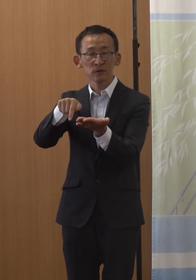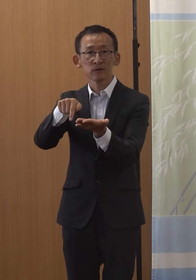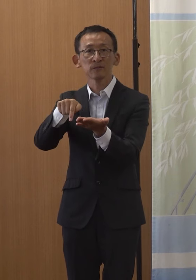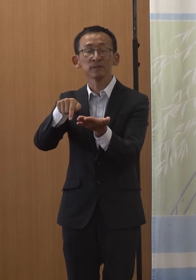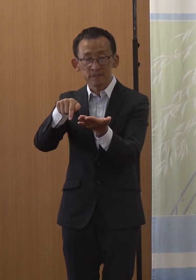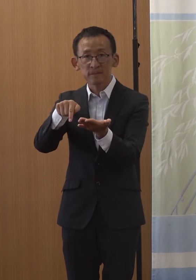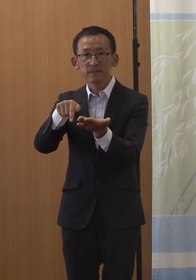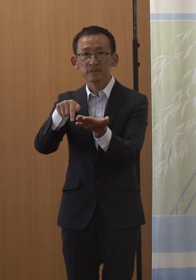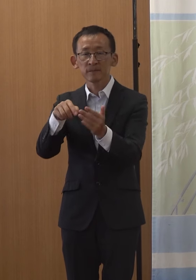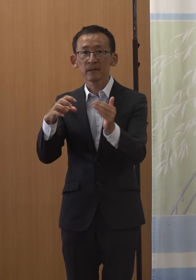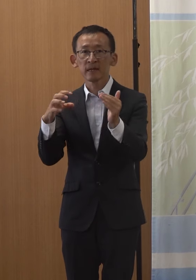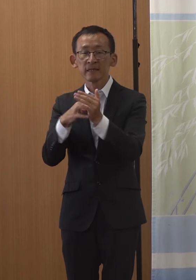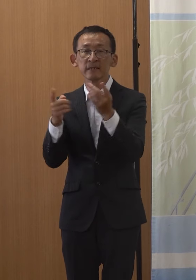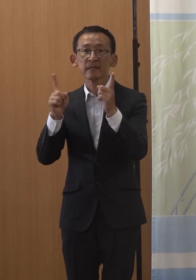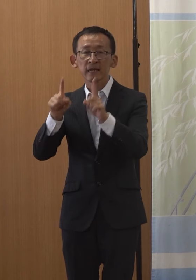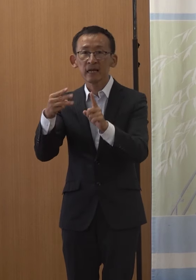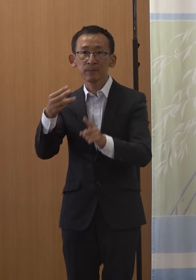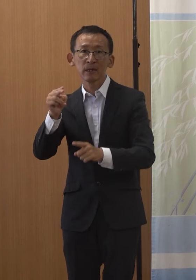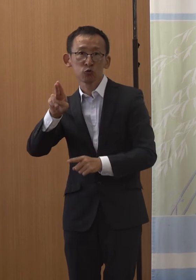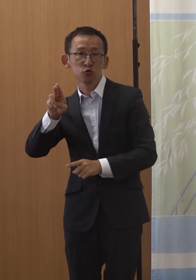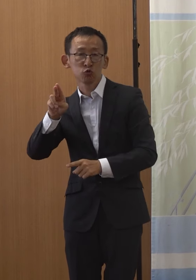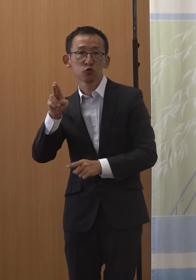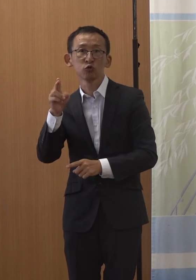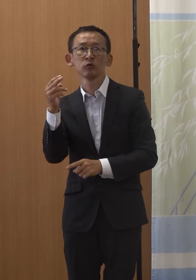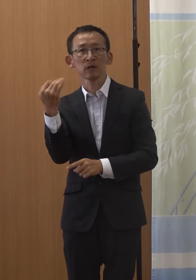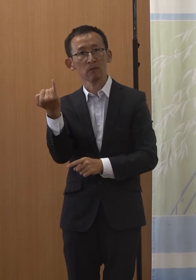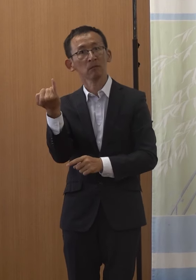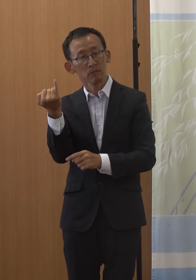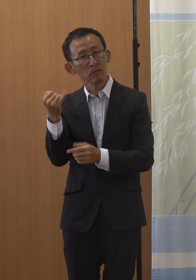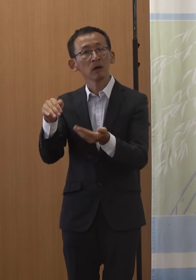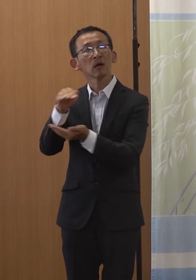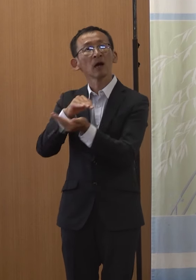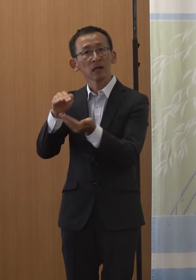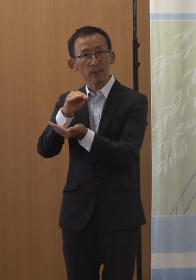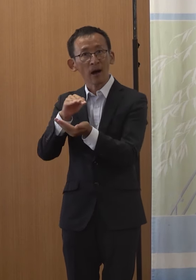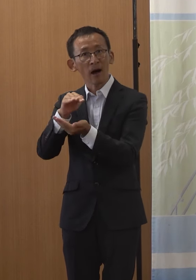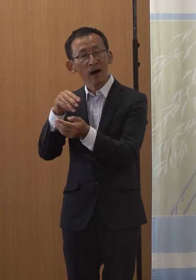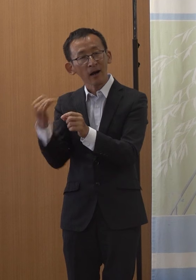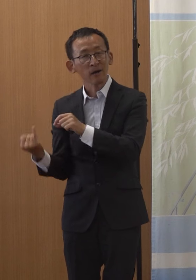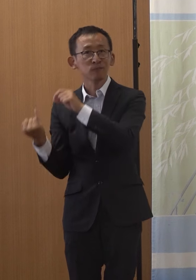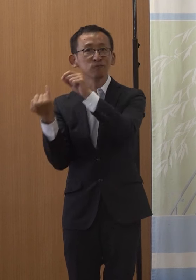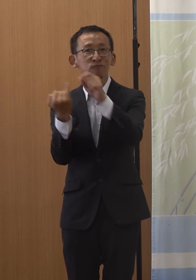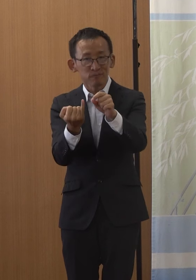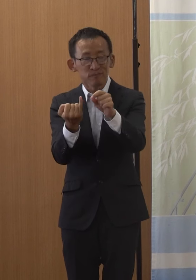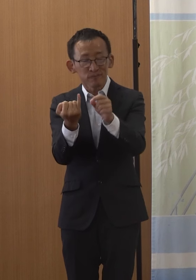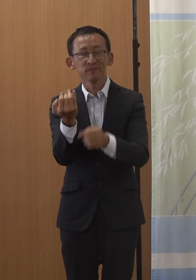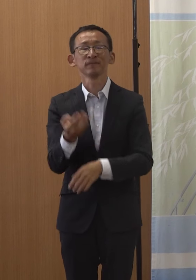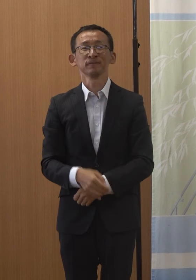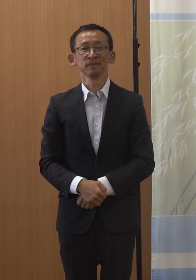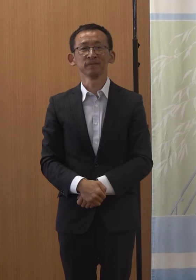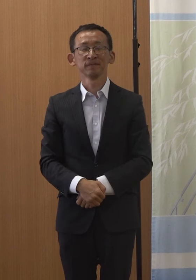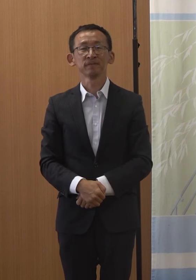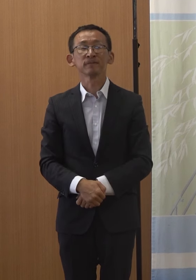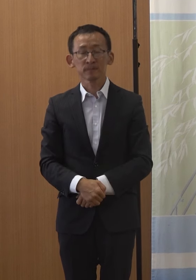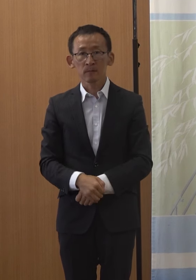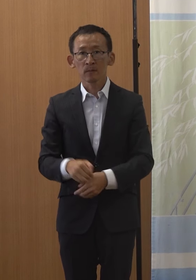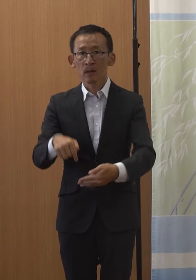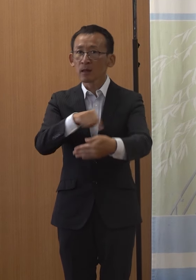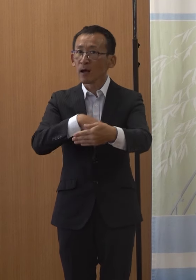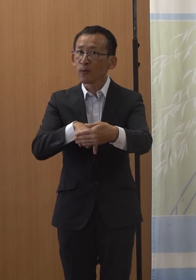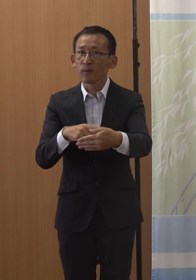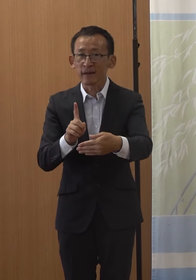前は石関美宇さんでして、埼玉の上尾市から移住される方です。活動内